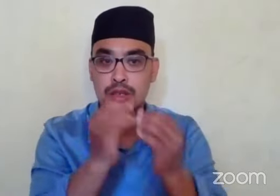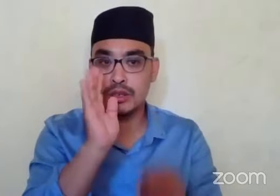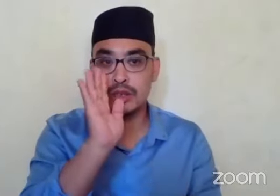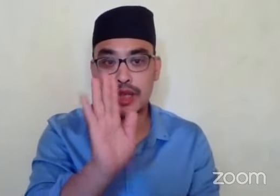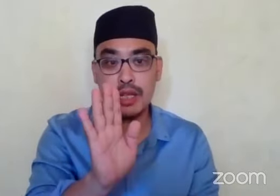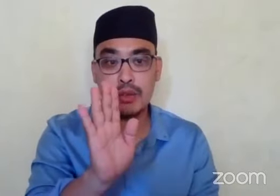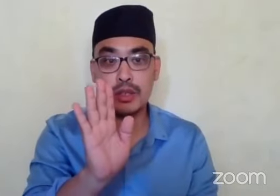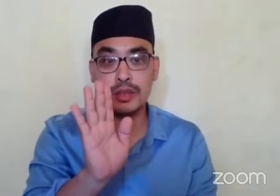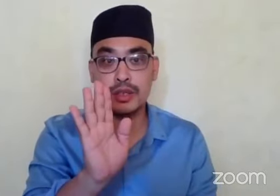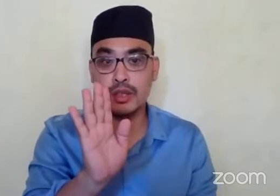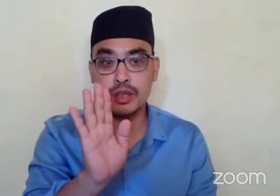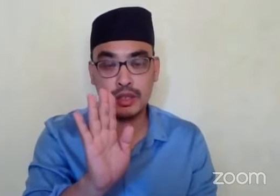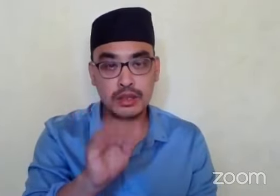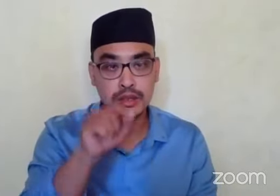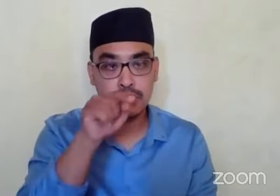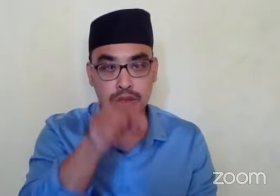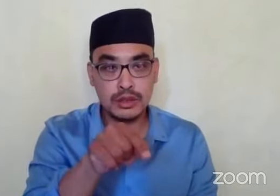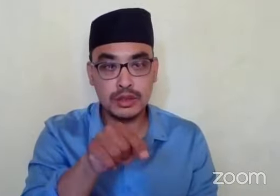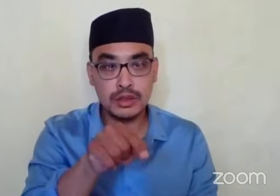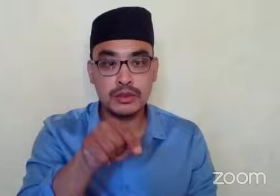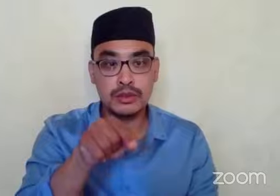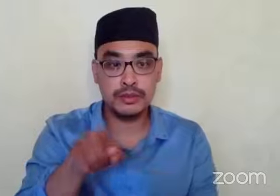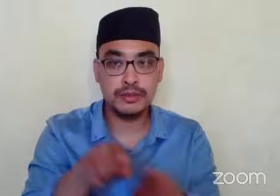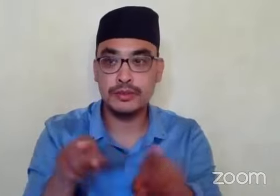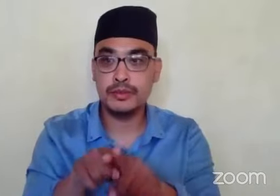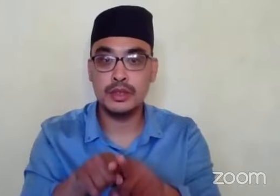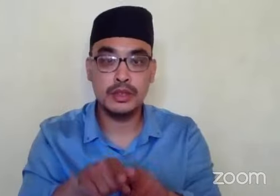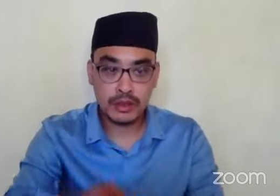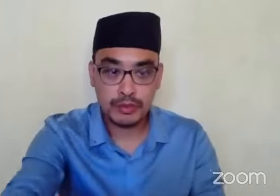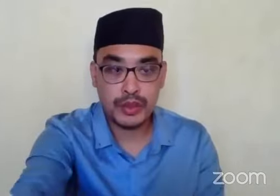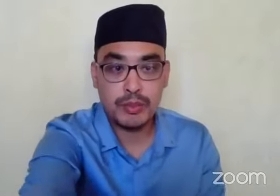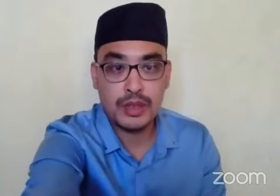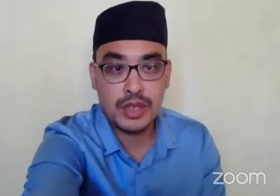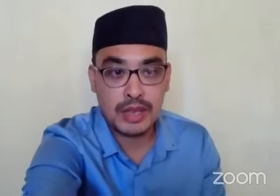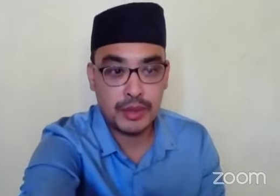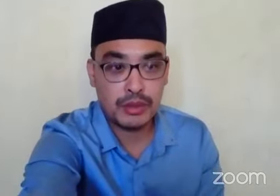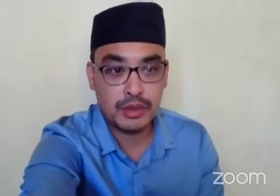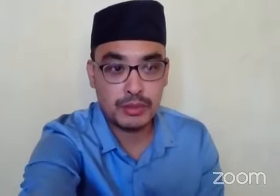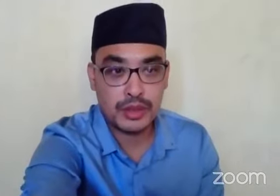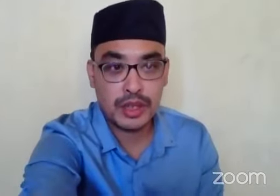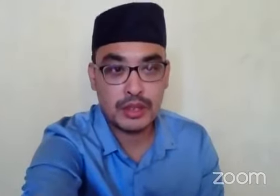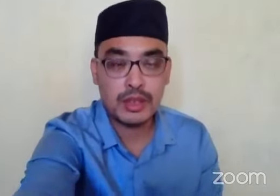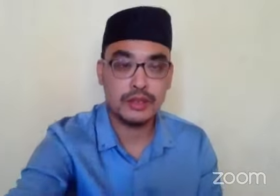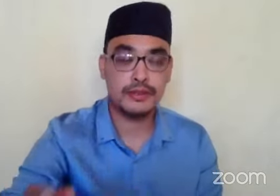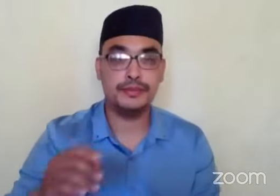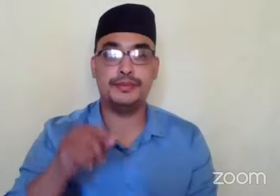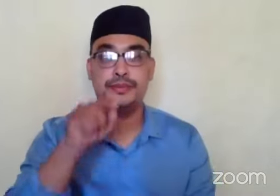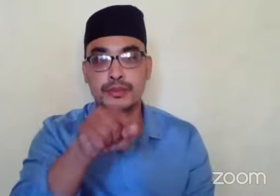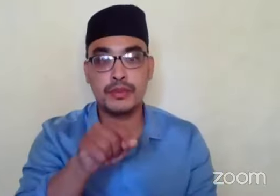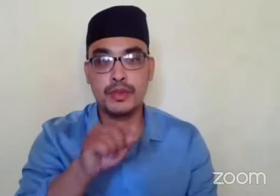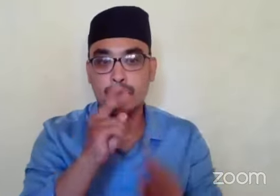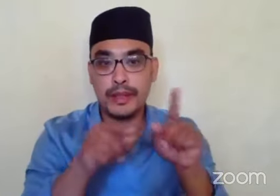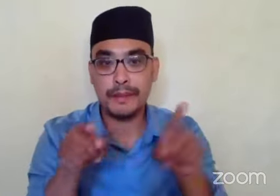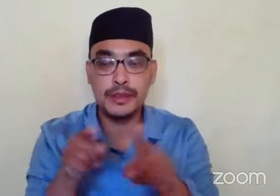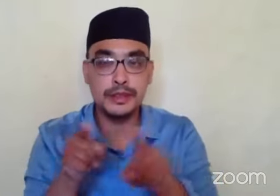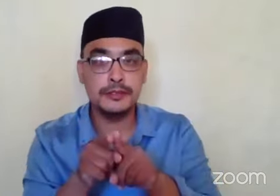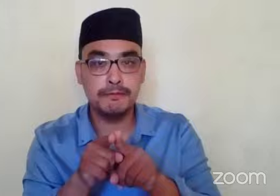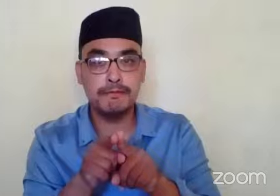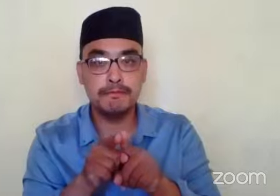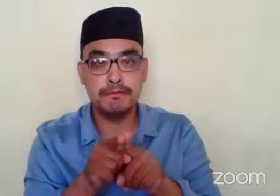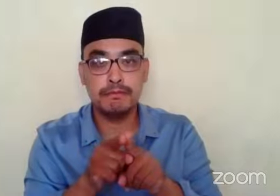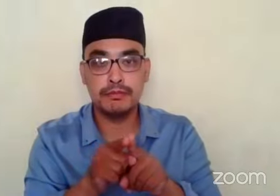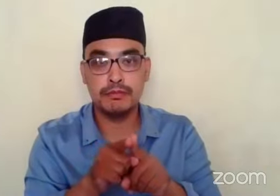त्यो चाहिँ एउटा उच्छृङ्खलता छाडापन अथवा कसैको लागि चाहिँ त्यो गलत दृष्टिकोणले व्याख्या गर्नको लागि एउटा बाटो अपर्च्युनिटी दिएको